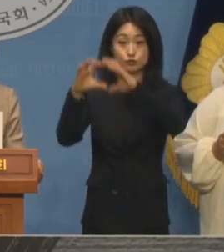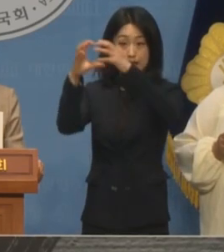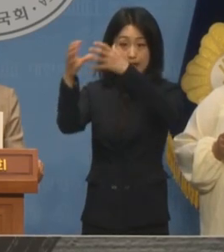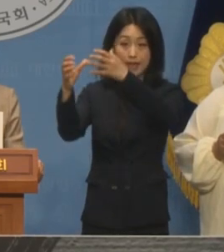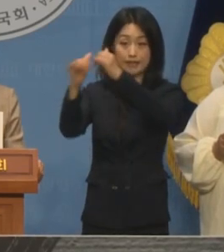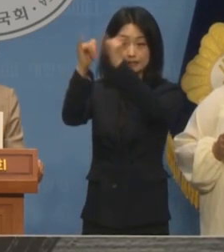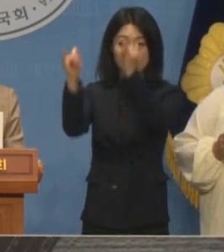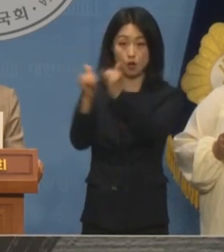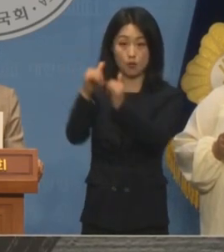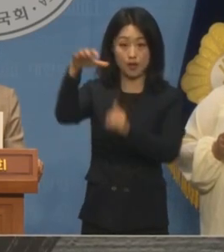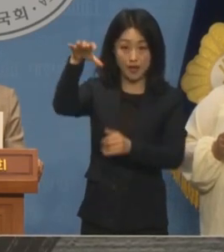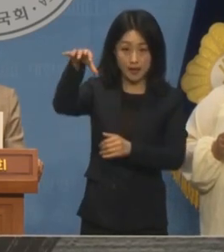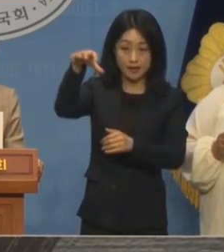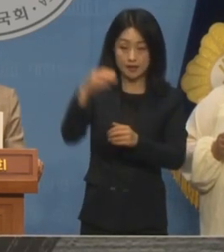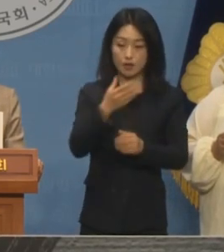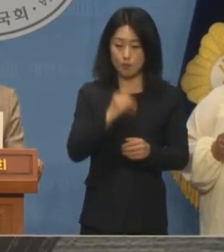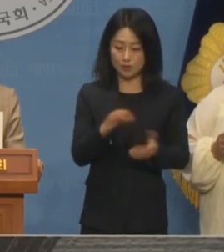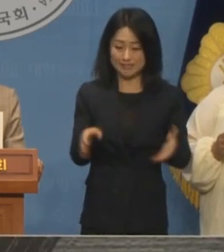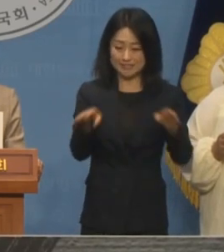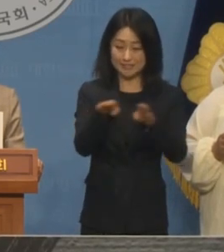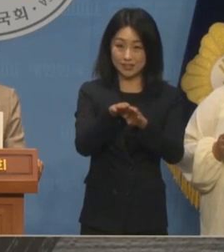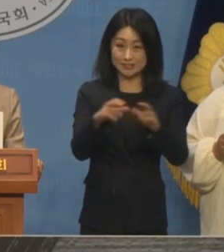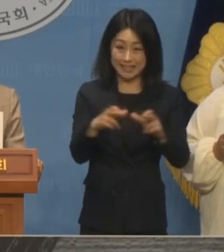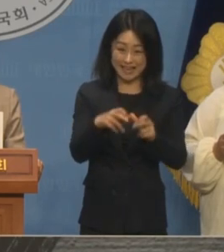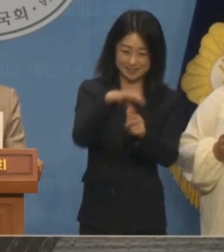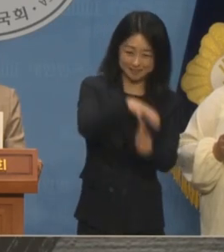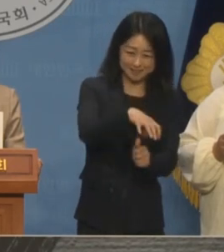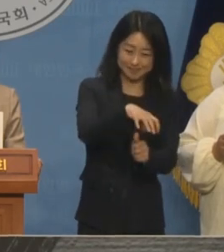국제사회가 탈시설 권리를 인식하고